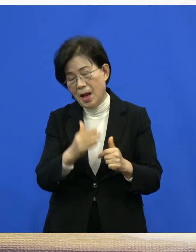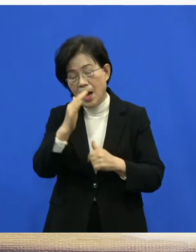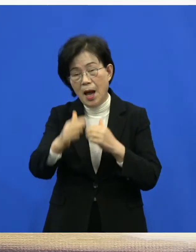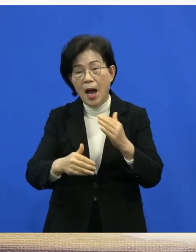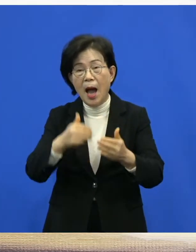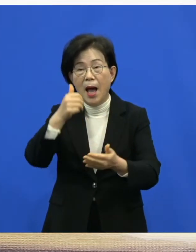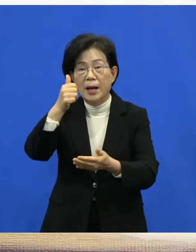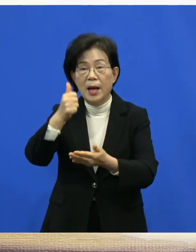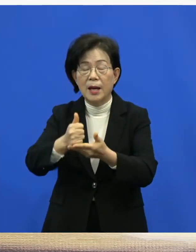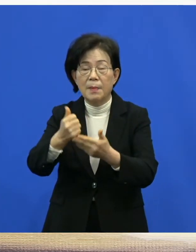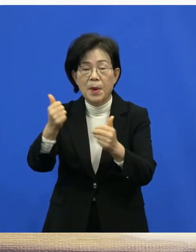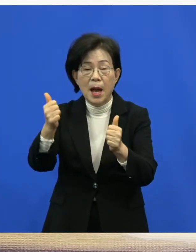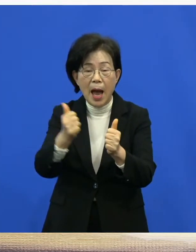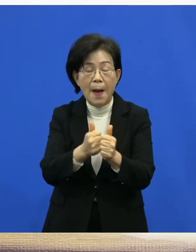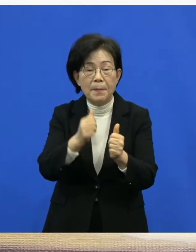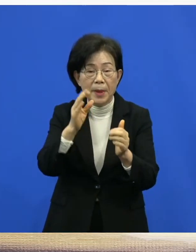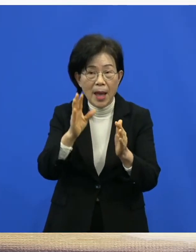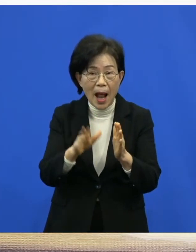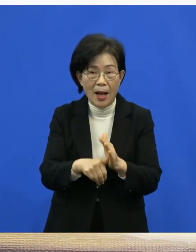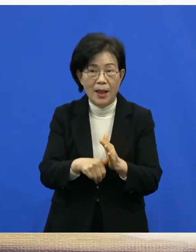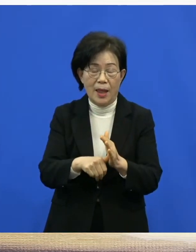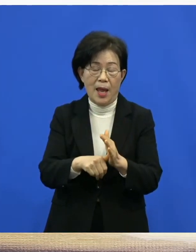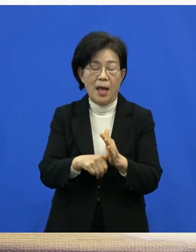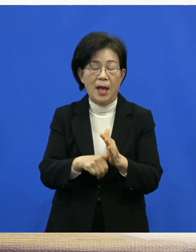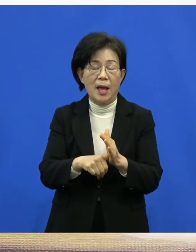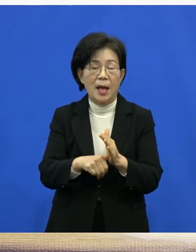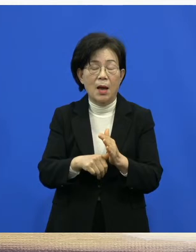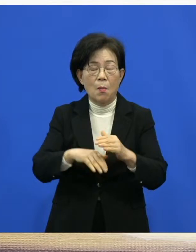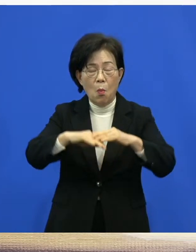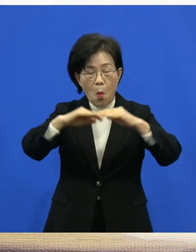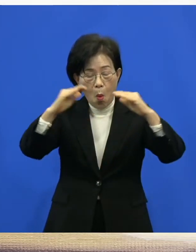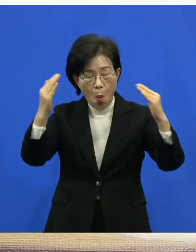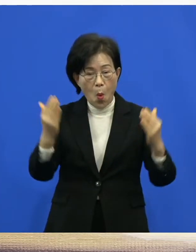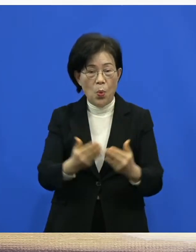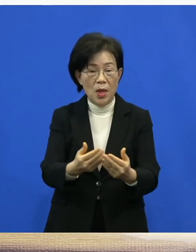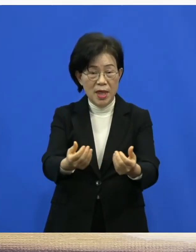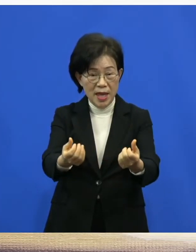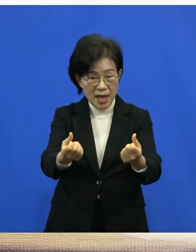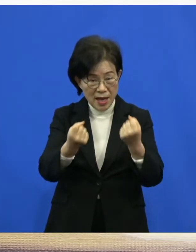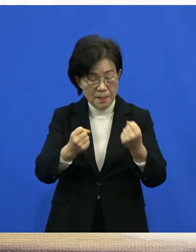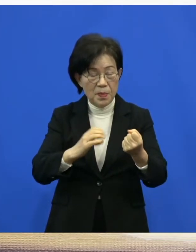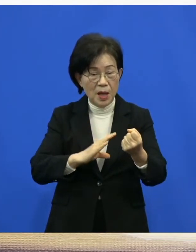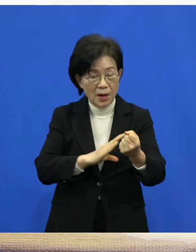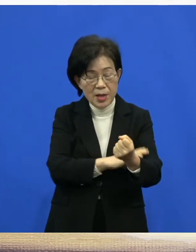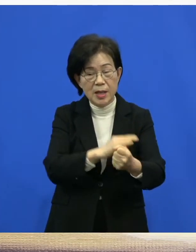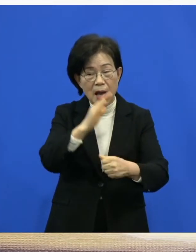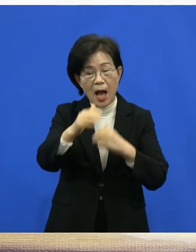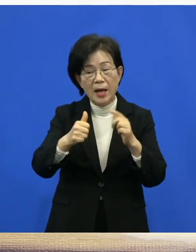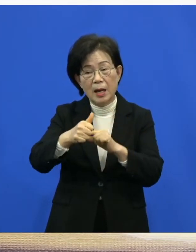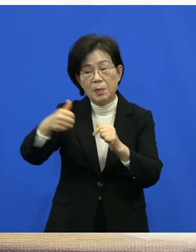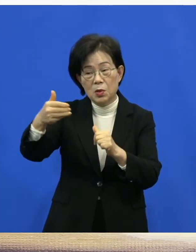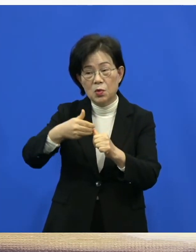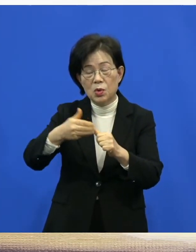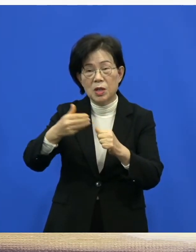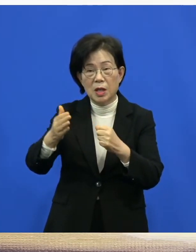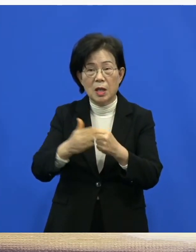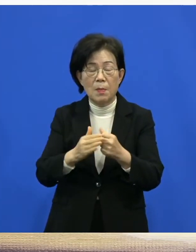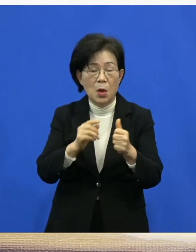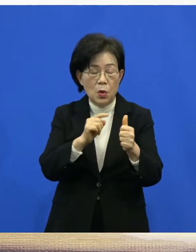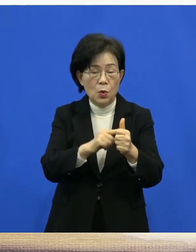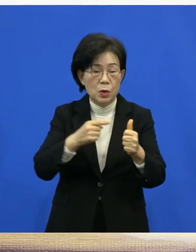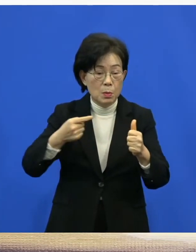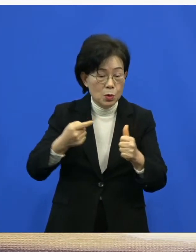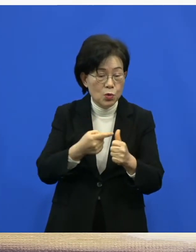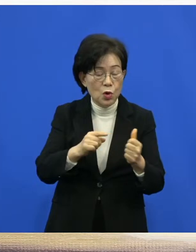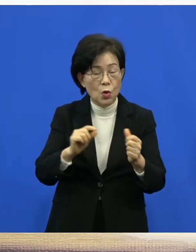하나님이 함께 하시는 순간 포지션이 바뀌어요. 모든 에너지, 권세, 그것이 하나님으로부터 오니까. 요셉을 죽이고 살린